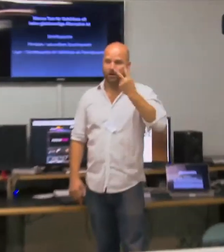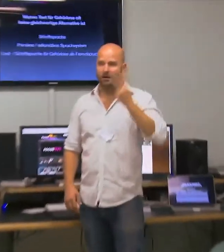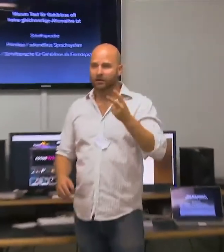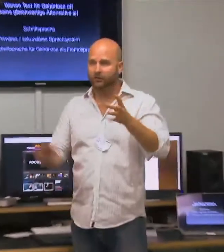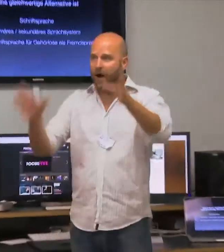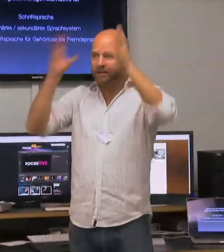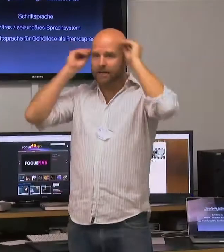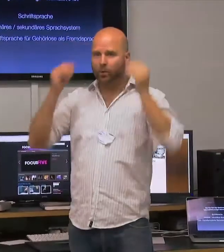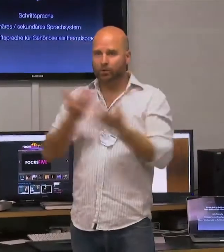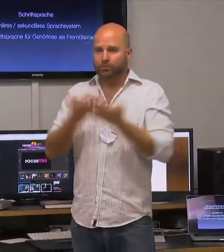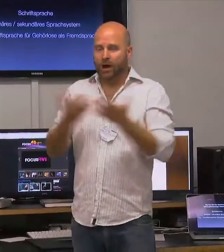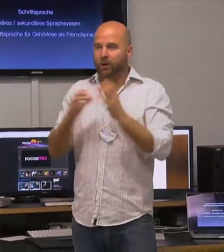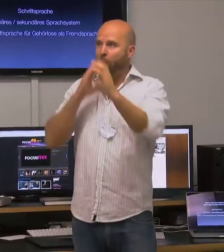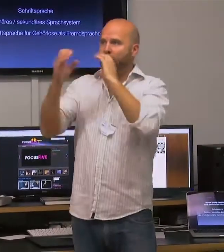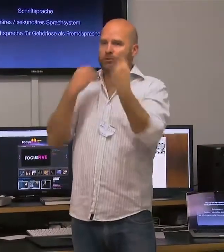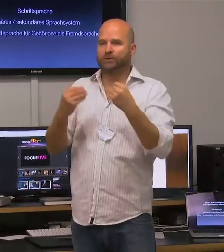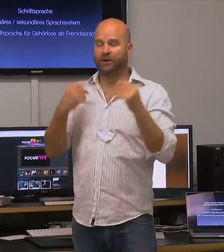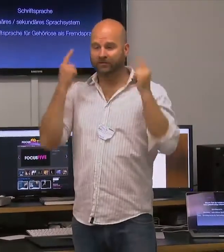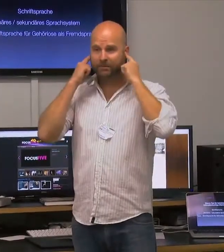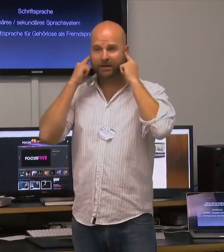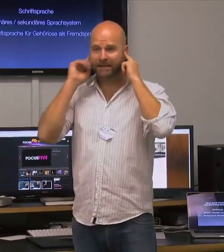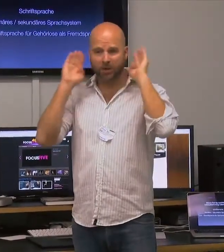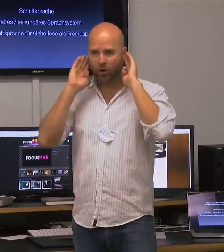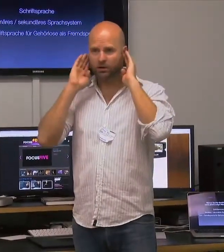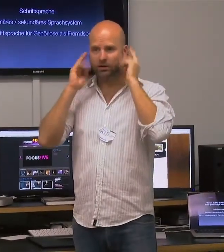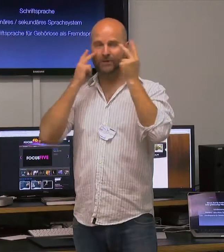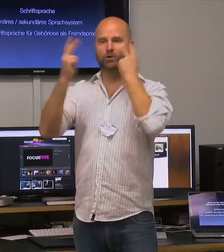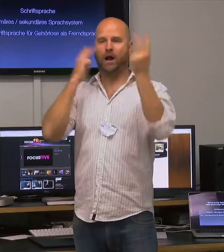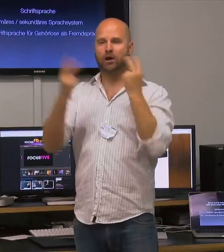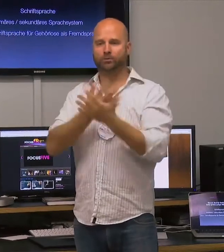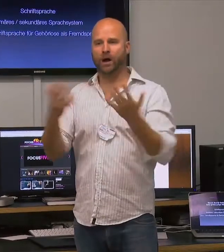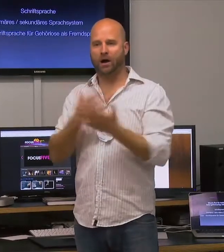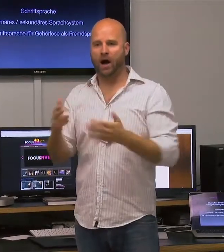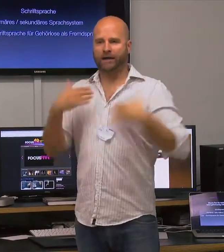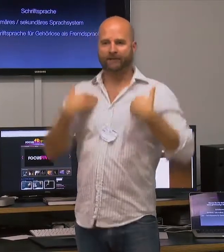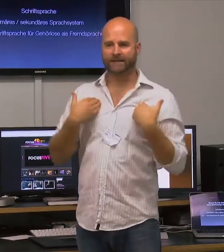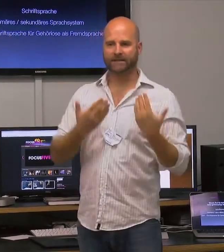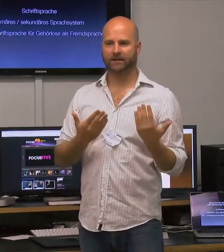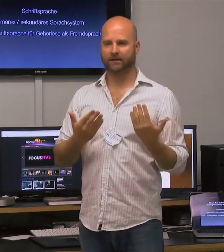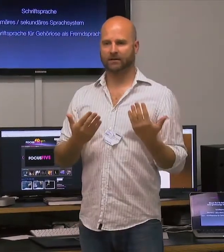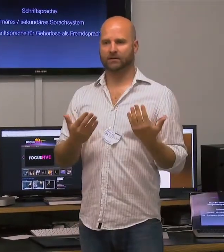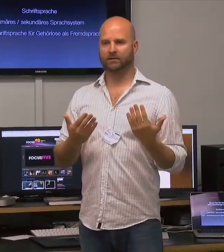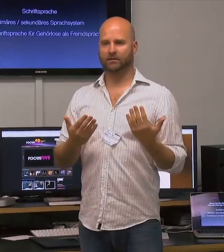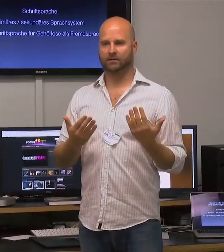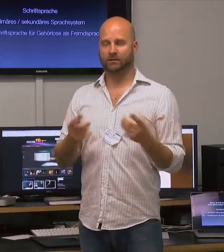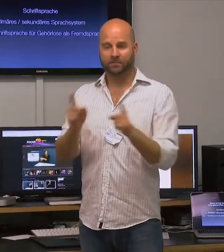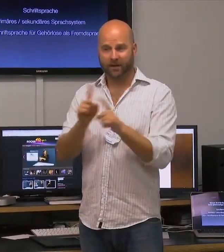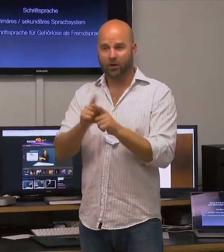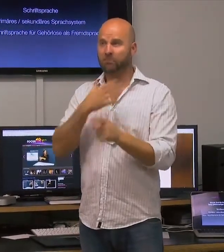Ja, klar. Dann ist natürlich, dann kann er kommunizieren, er hört ja nichts und dann kann er mit der visuellen